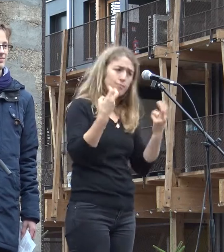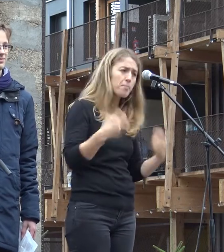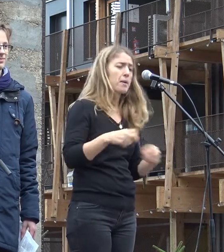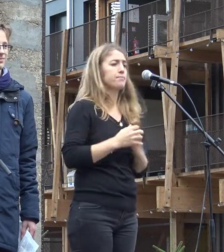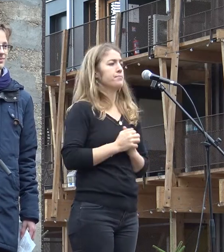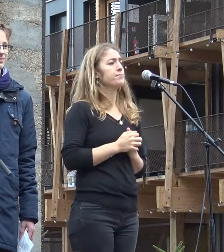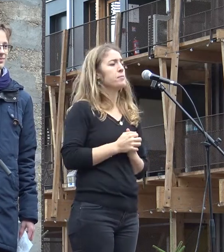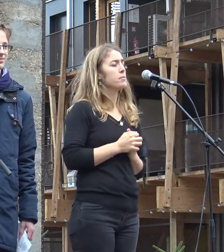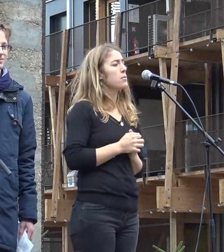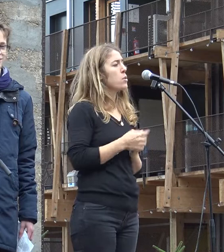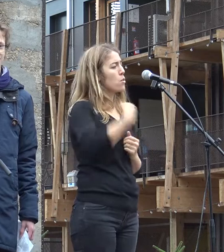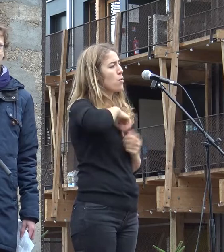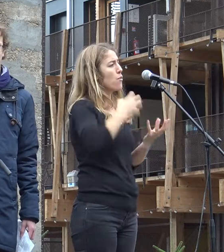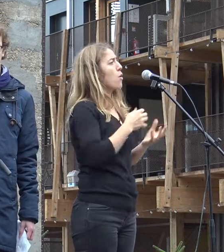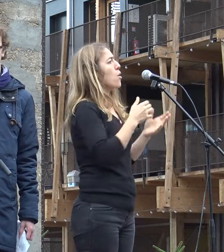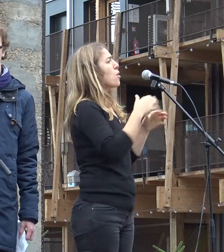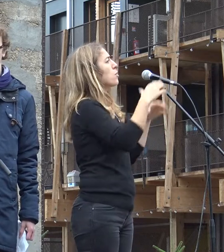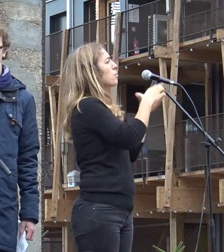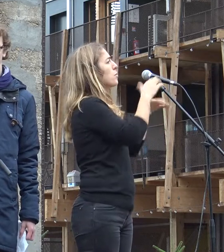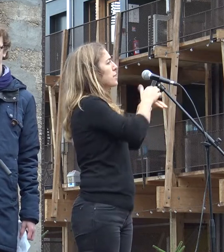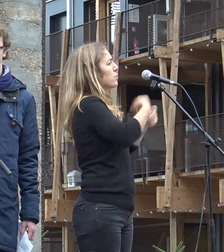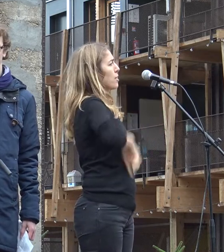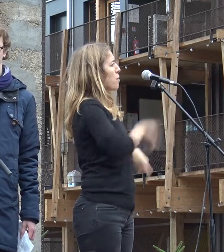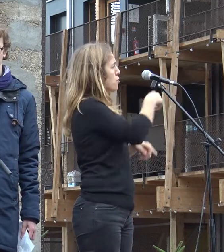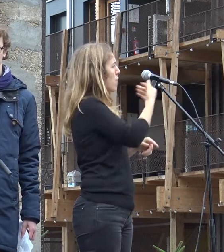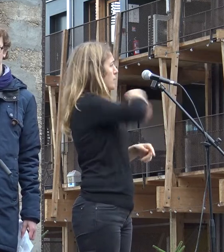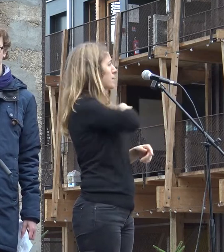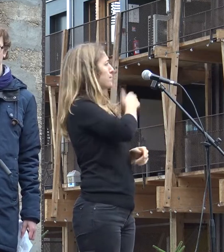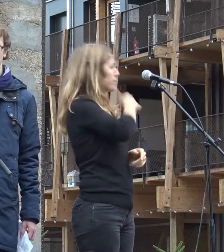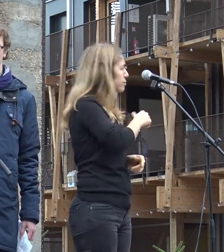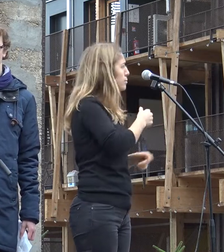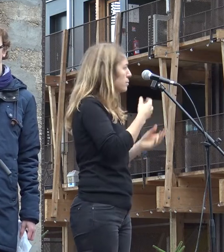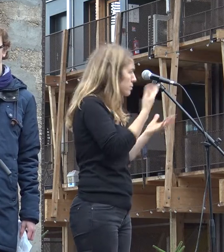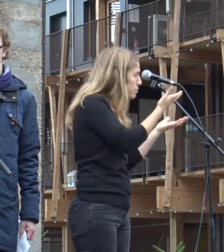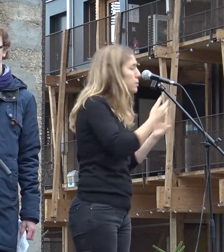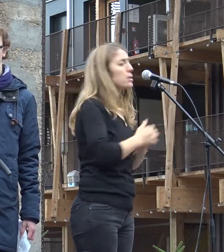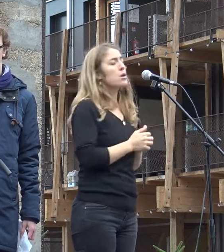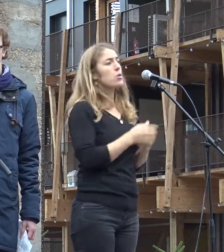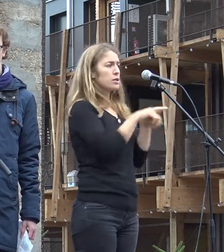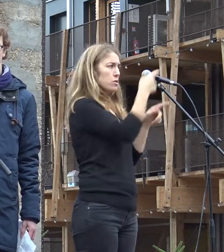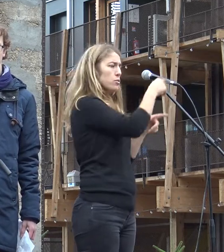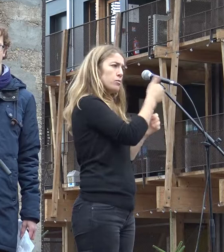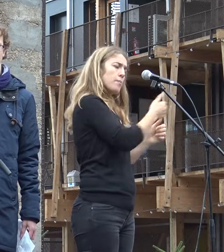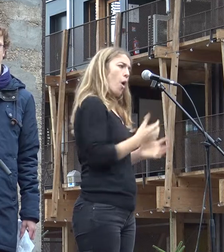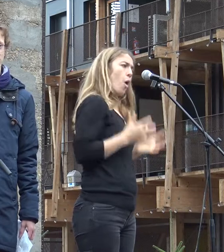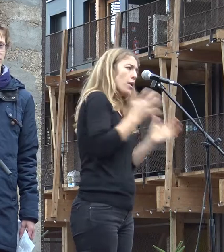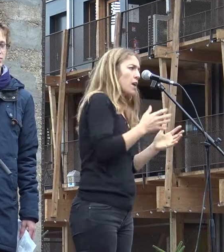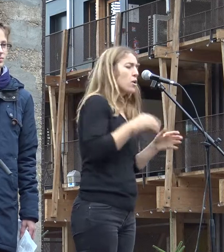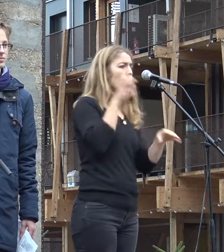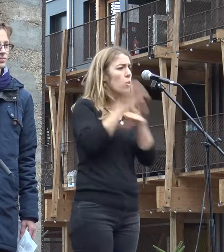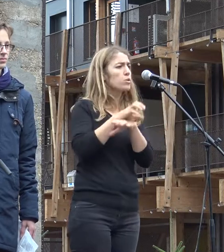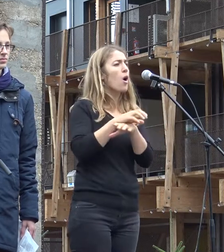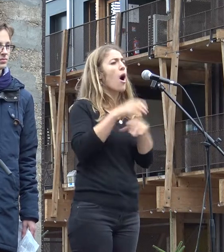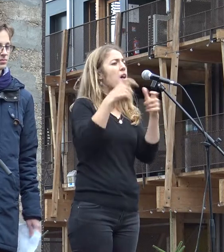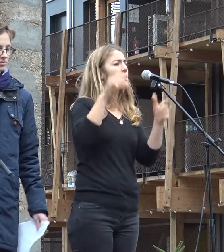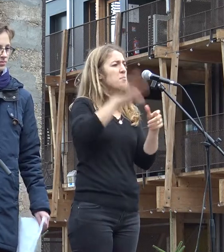Nous demandons aux gouvernants de prendre leurs responsabilités et qu'ils se positionnent fermement face aux lobbies mortifères.